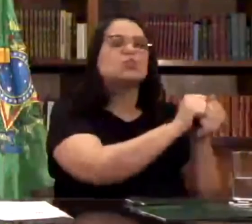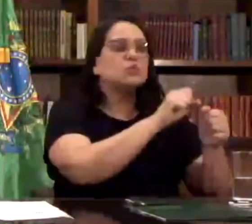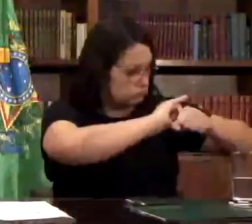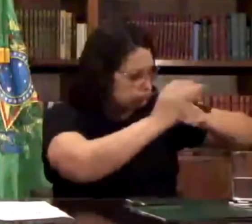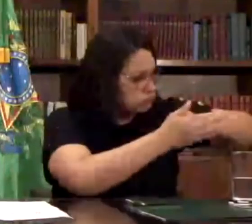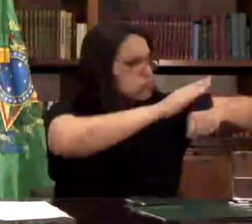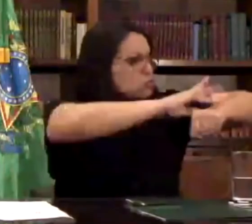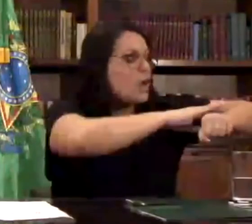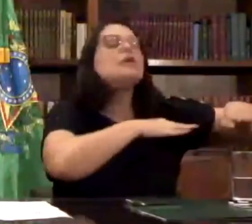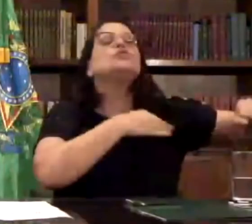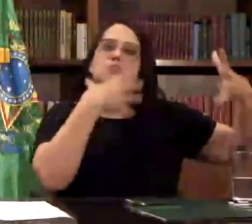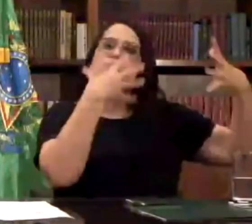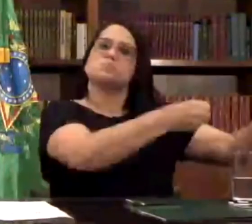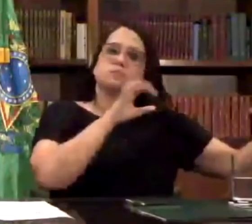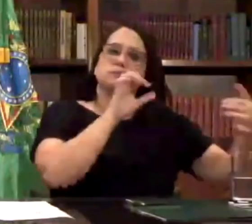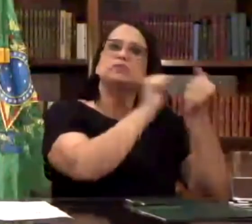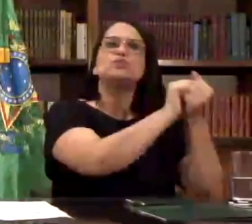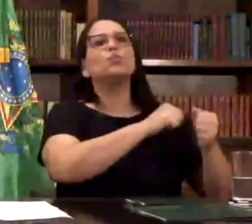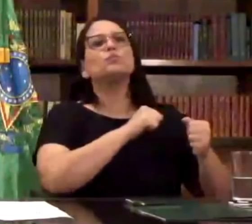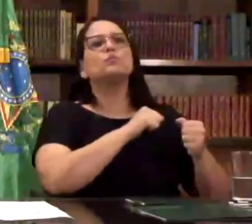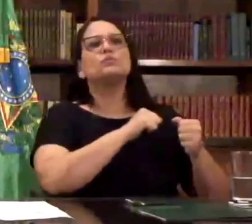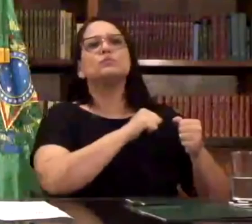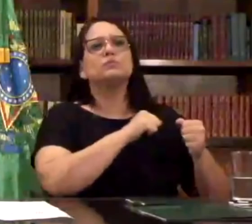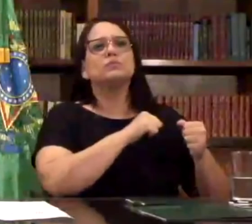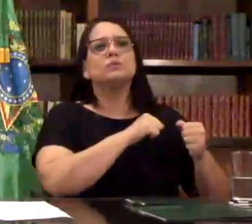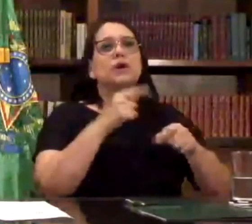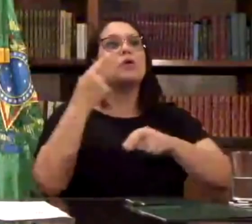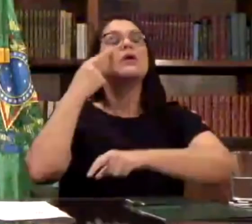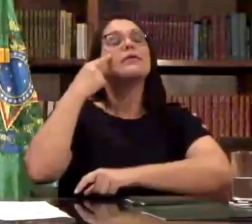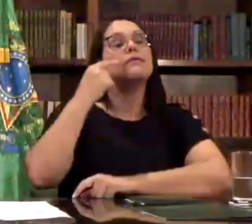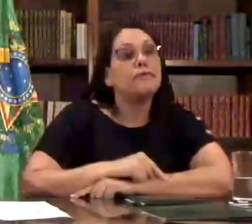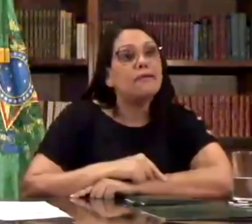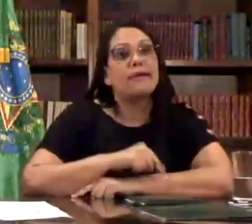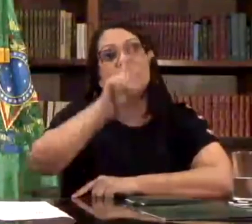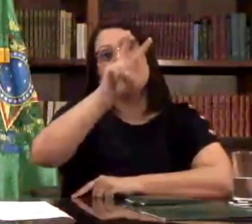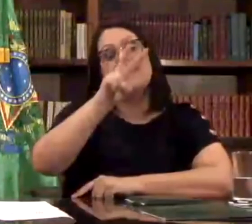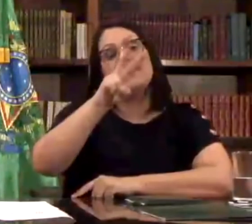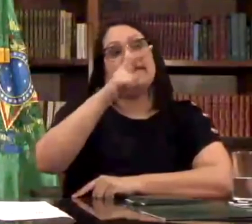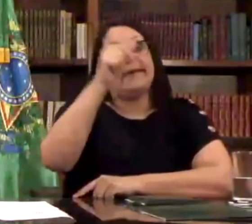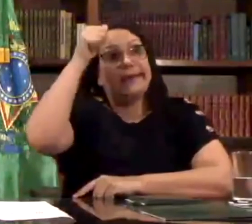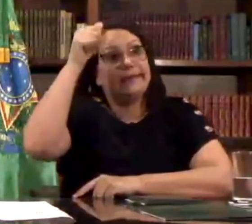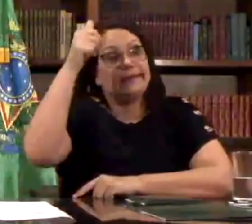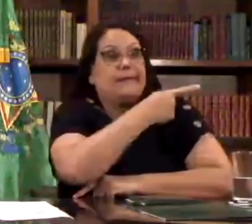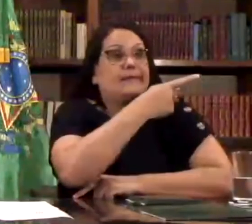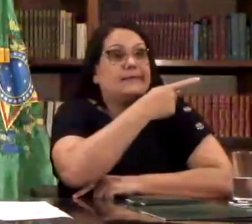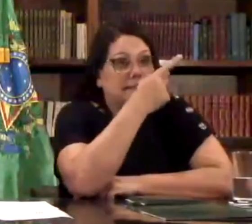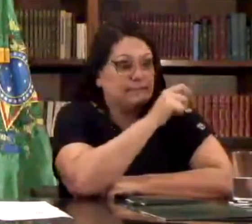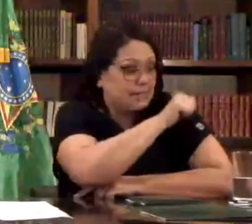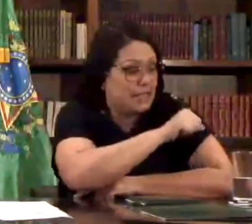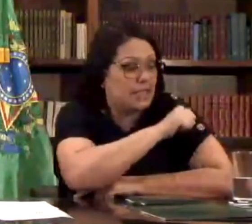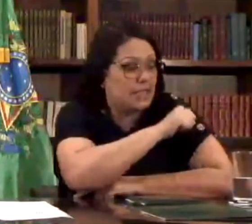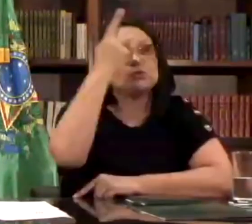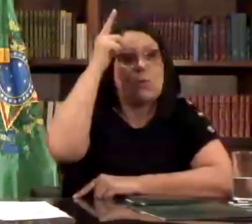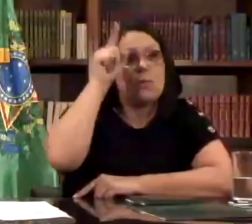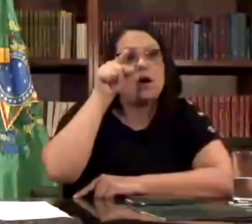esses, Dória, Witzel, vai para dentro, vai lá conversar com o povo na periferia, vai lá ver como é que estão vivendo. Entra na casa de um, se